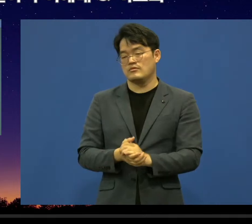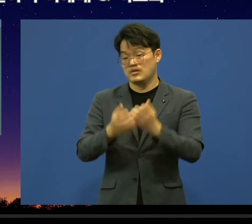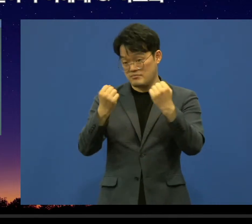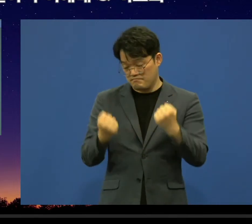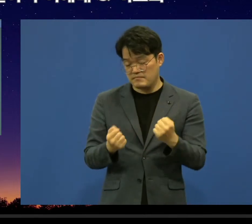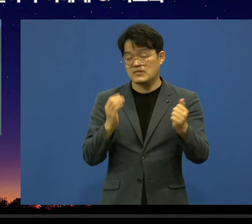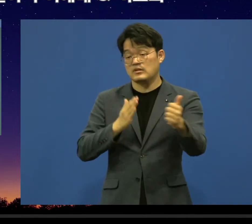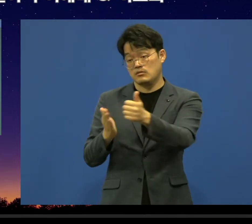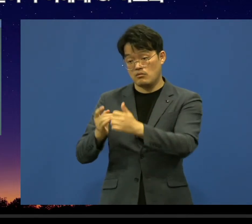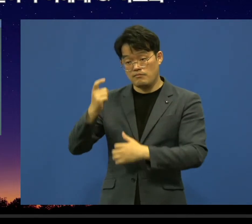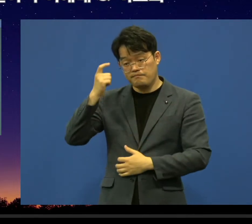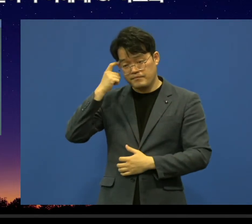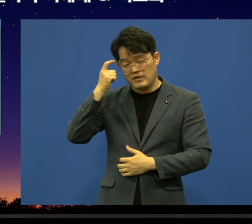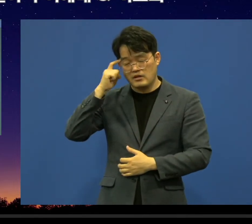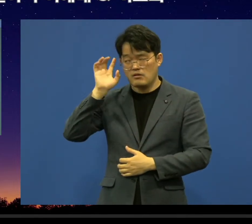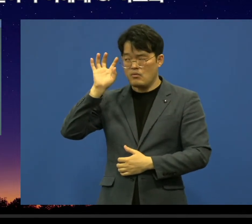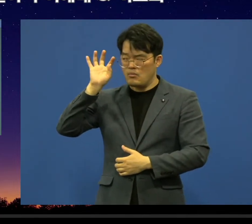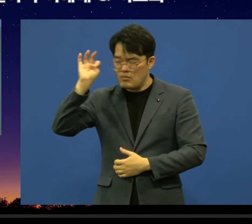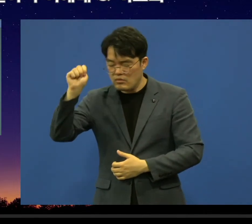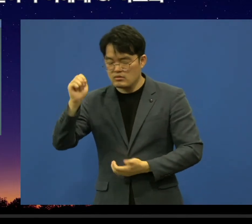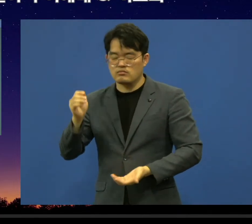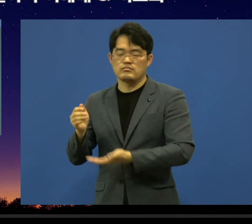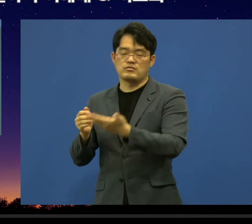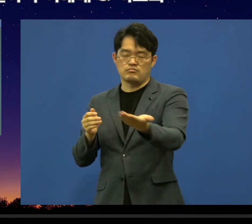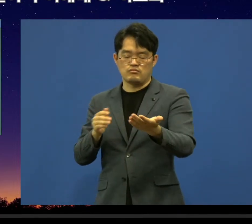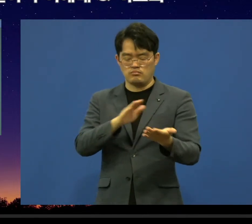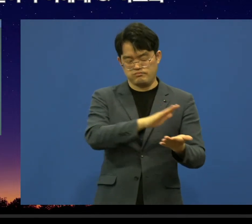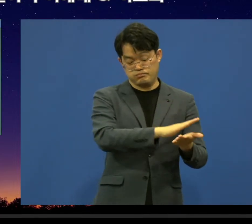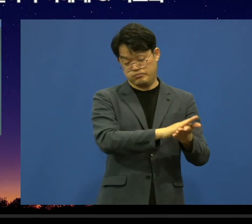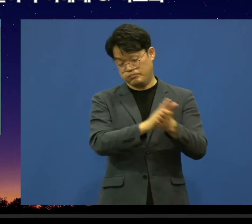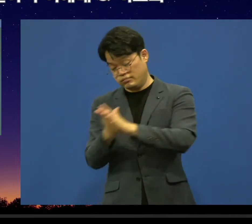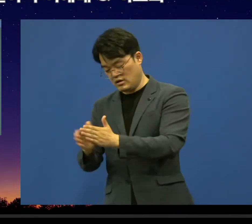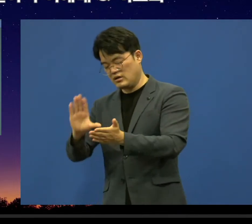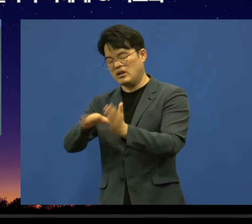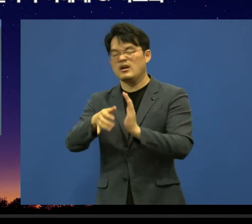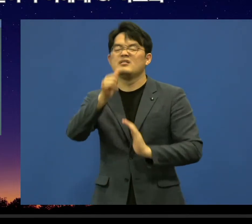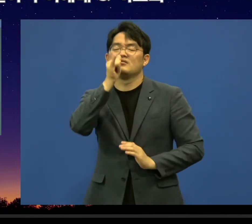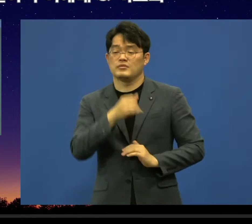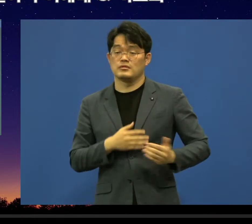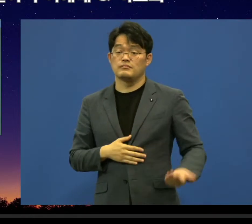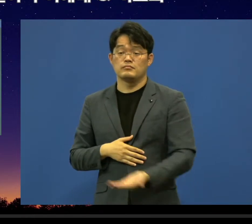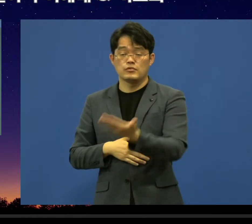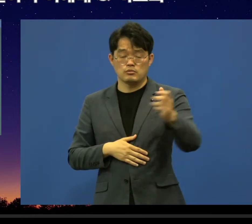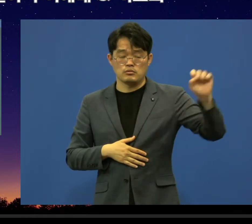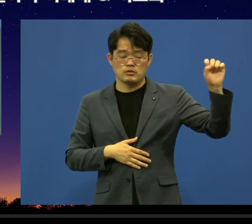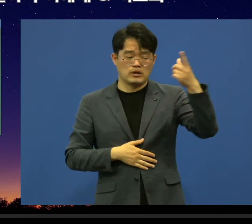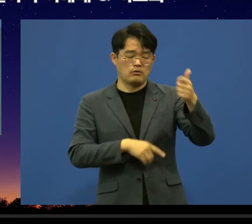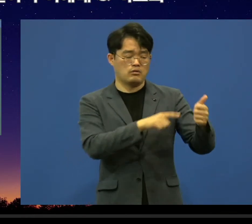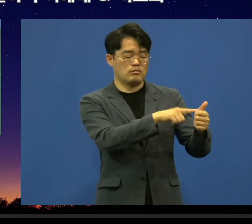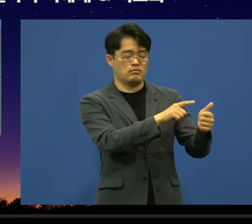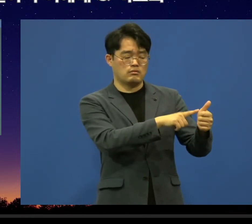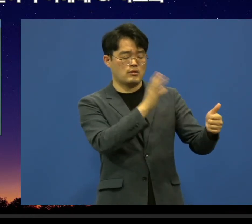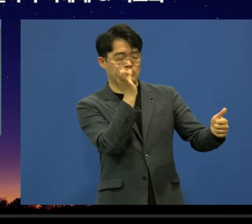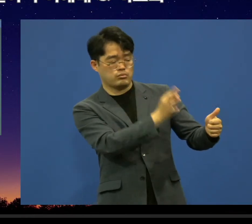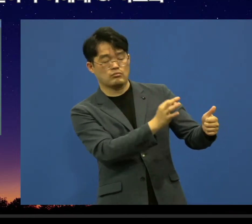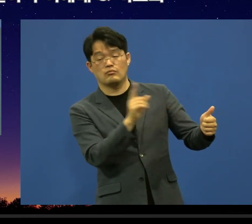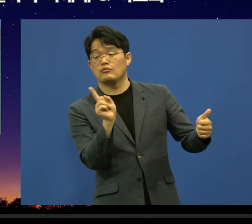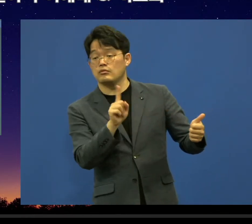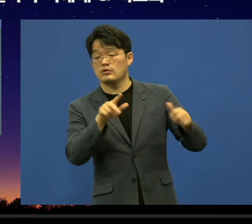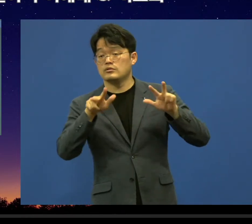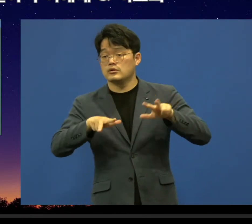머지않아 거룩한 전환점이 여러분에게 생길 것입니다. 지금의 다윗을 여러분 보십시오. 다윗은 지금